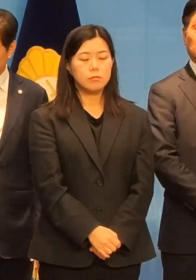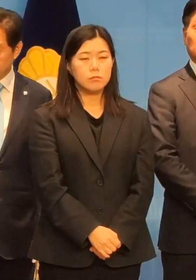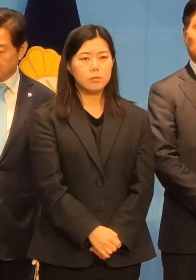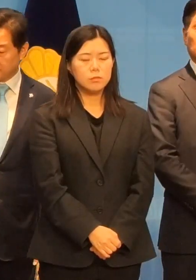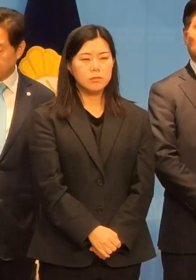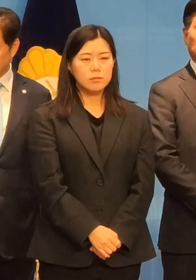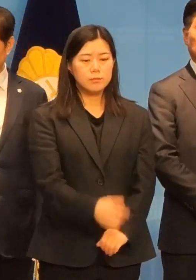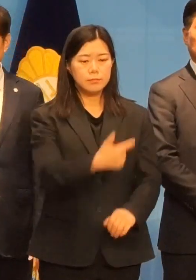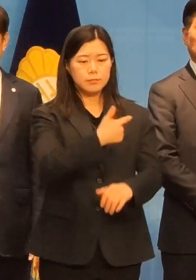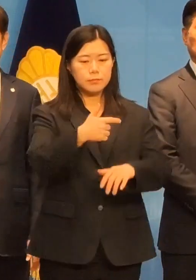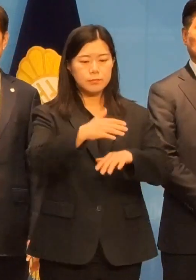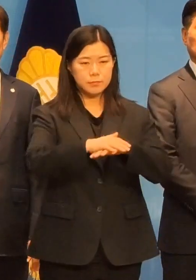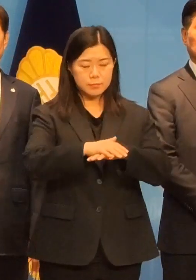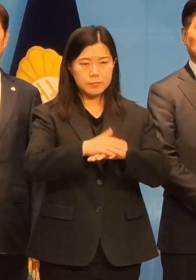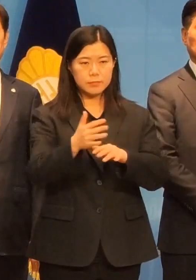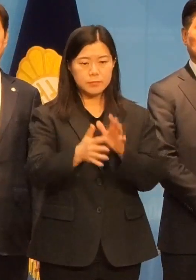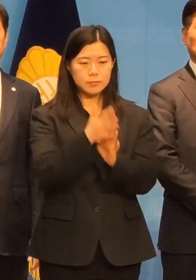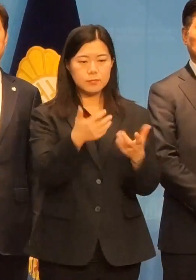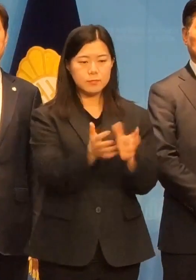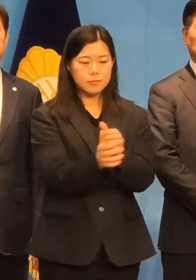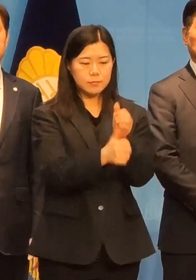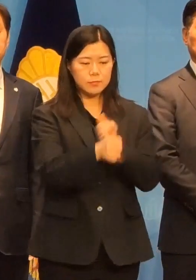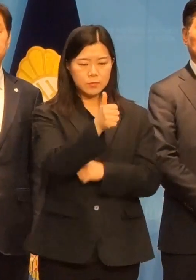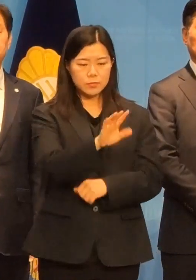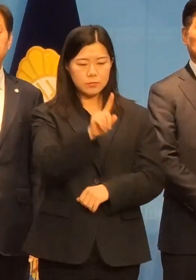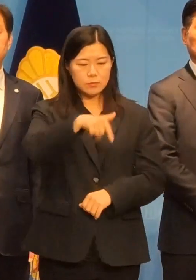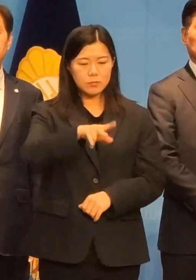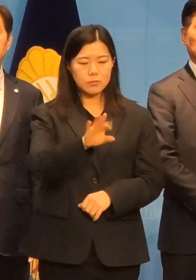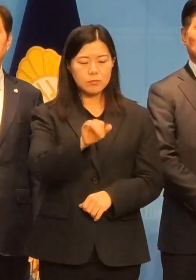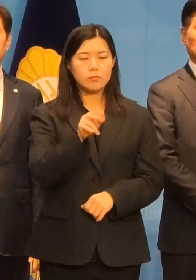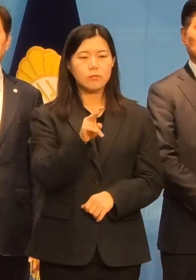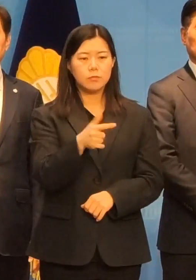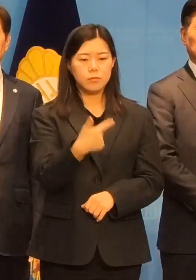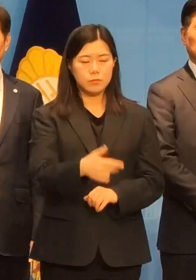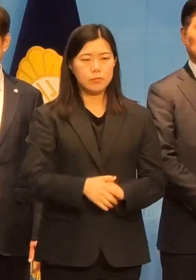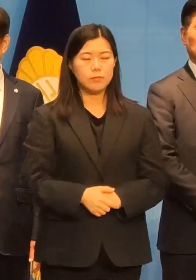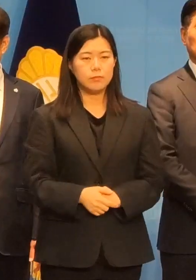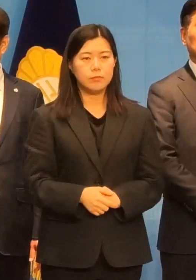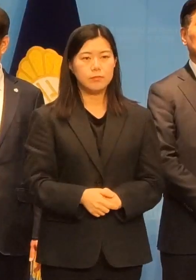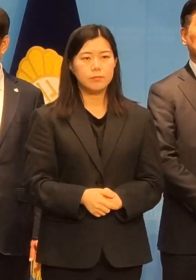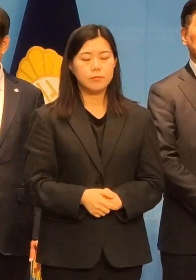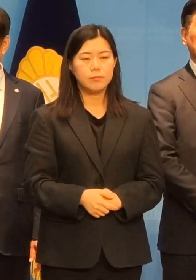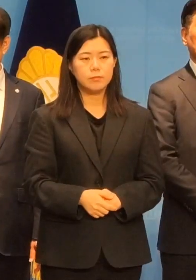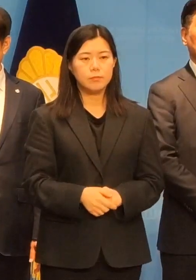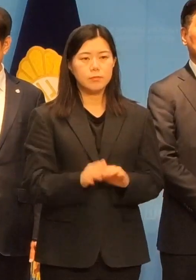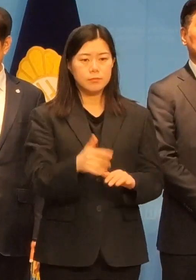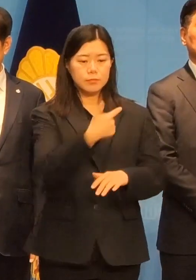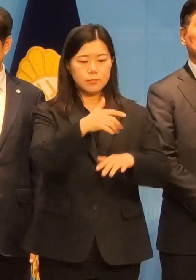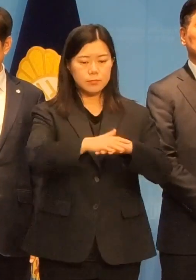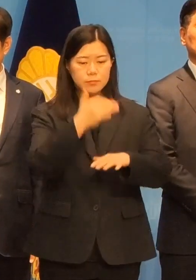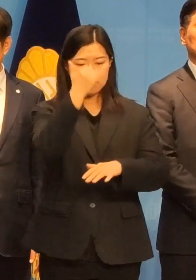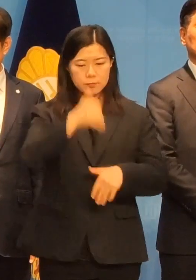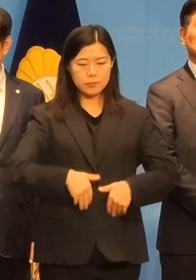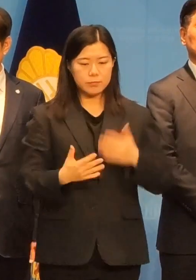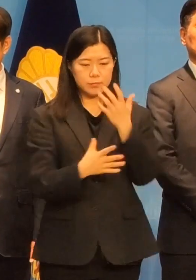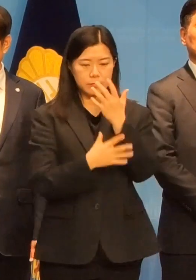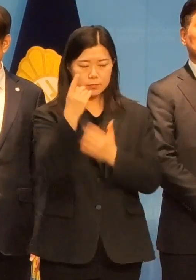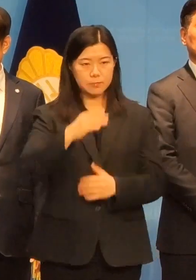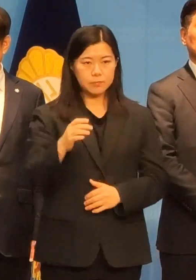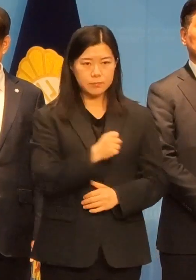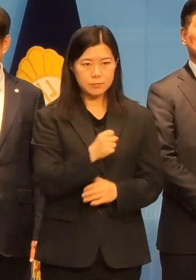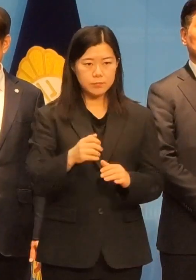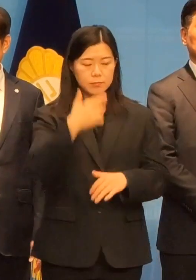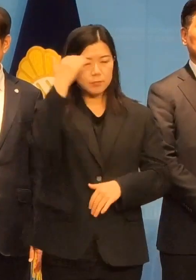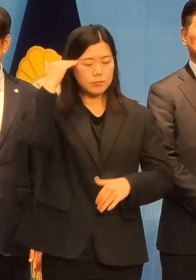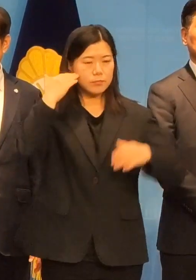네, 대전시당위원장 박정현입니다. 기자회견 낭독하겠습니다. 대전 충남 통합으로